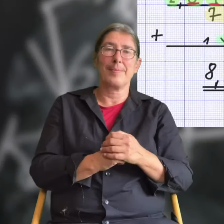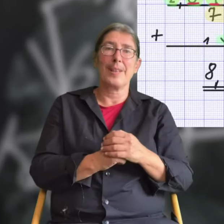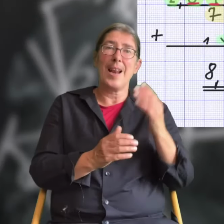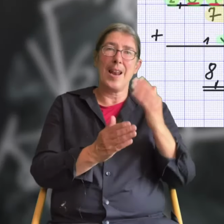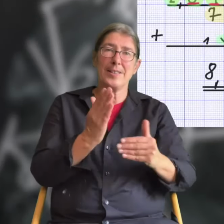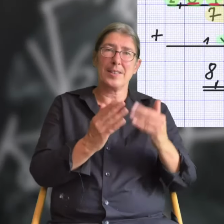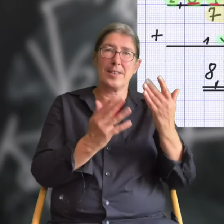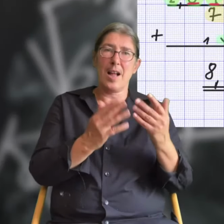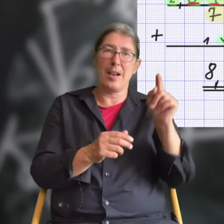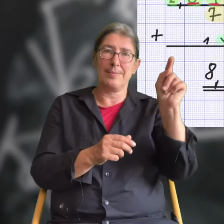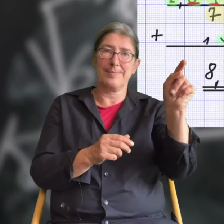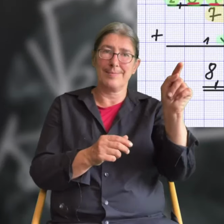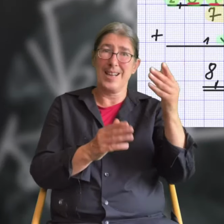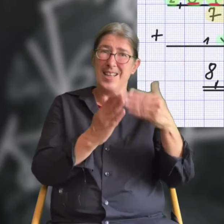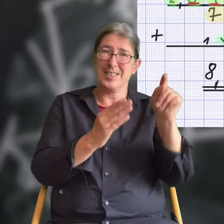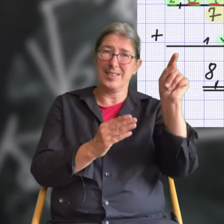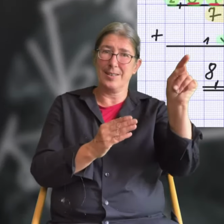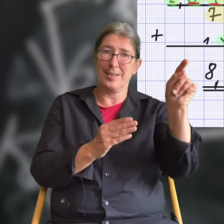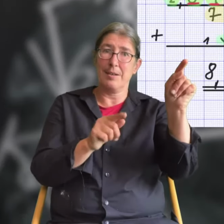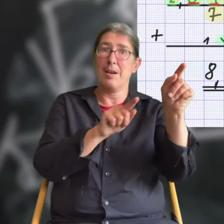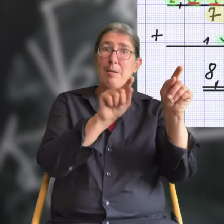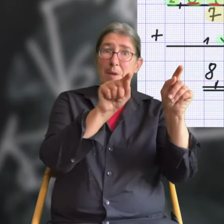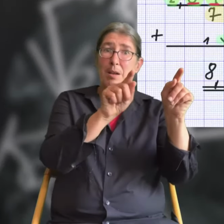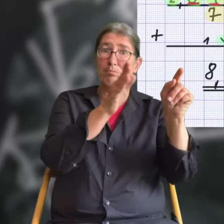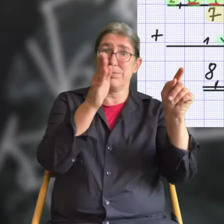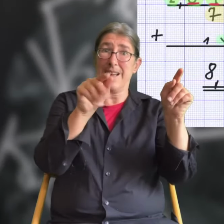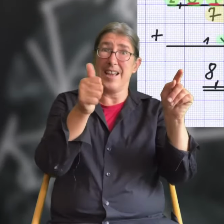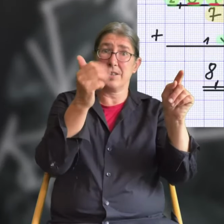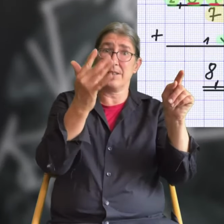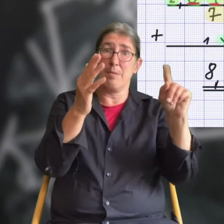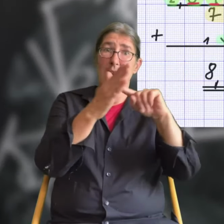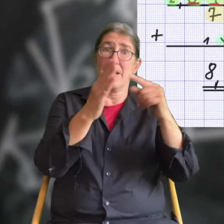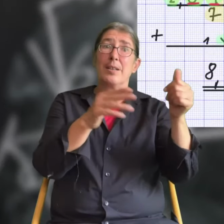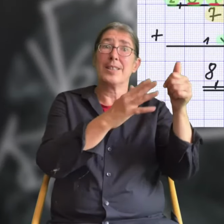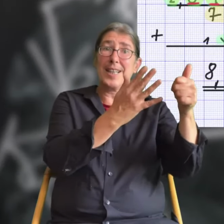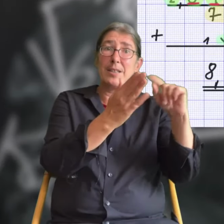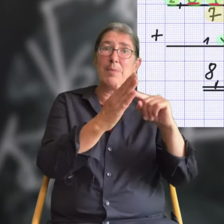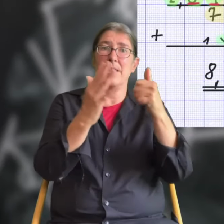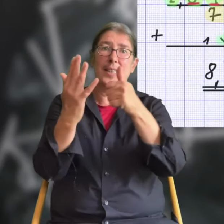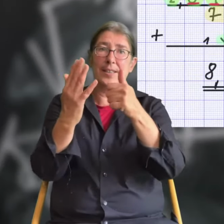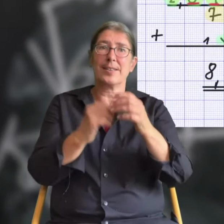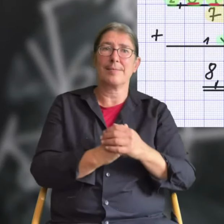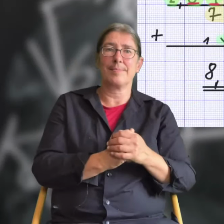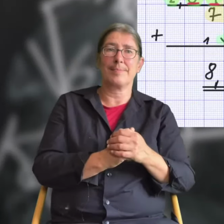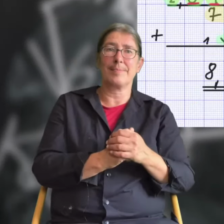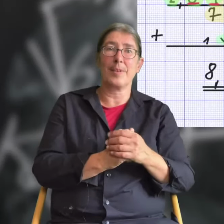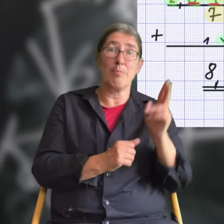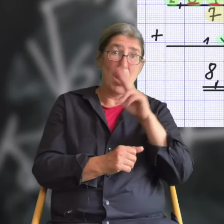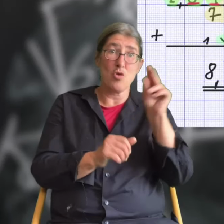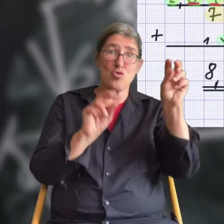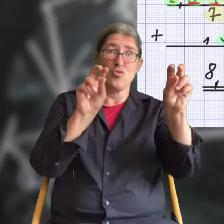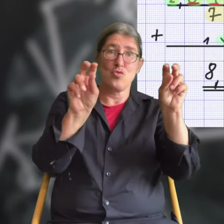Und dann die letzte Zahl wird mit der ersten Zahl vor dem Multiplikationszeichen mal genommen, also 6 mal 6. Ich